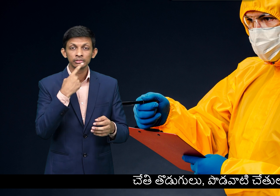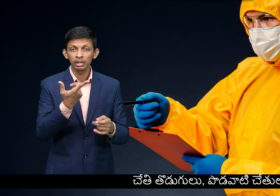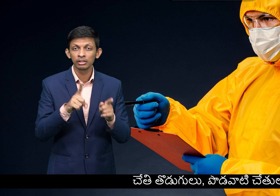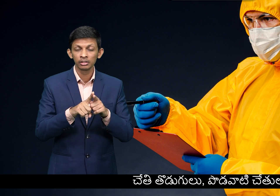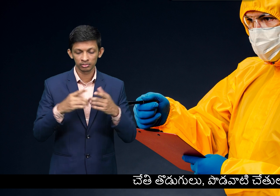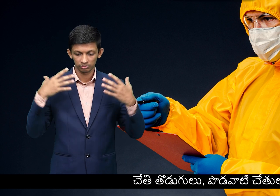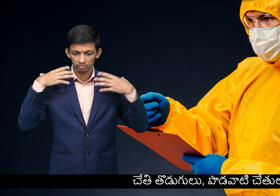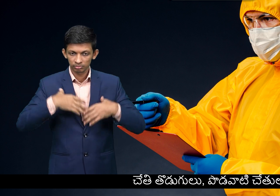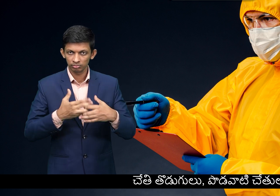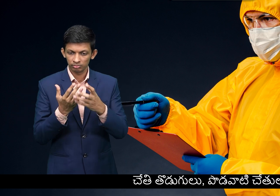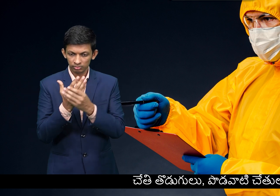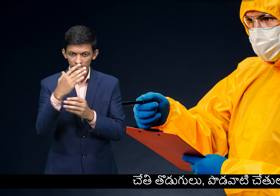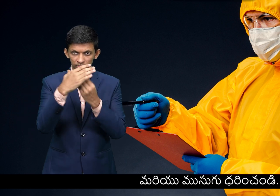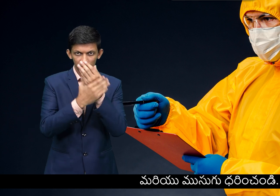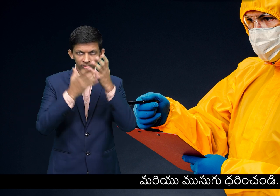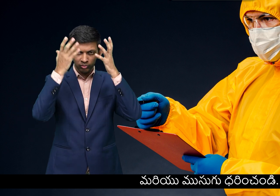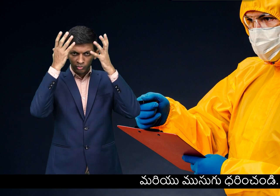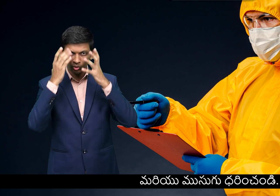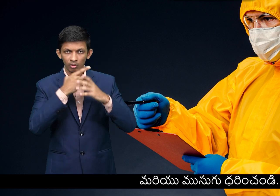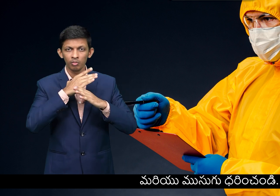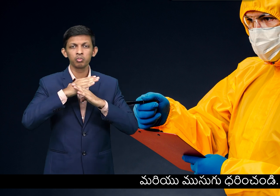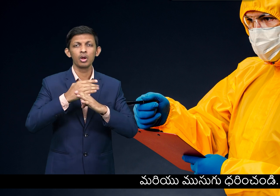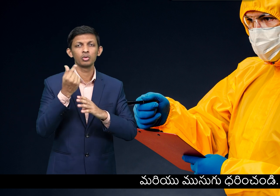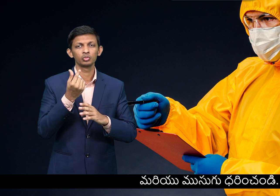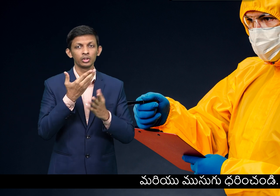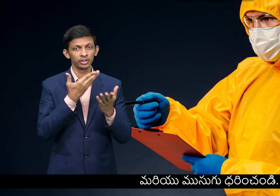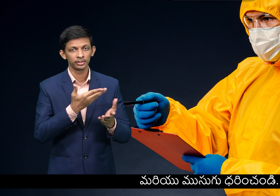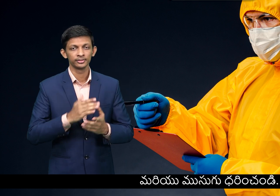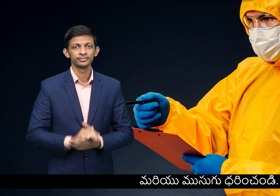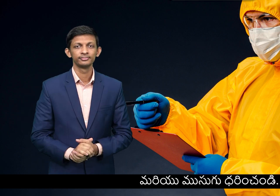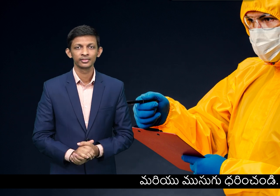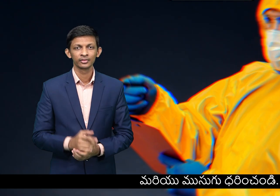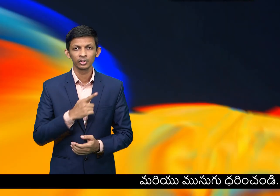చేతి తొడుగులు, పొడవాటి చేతులు మరియు ముసుగు ధరించండి.